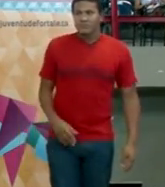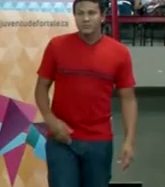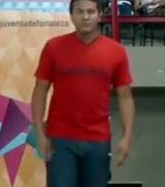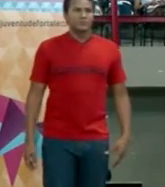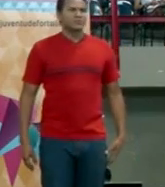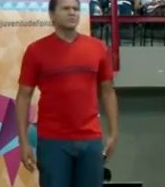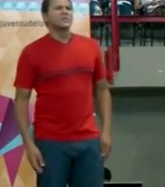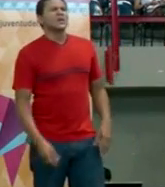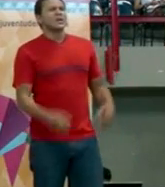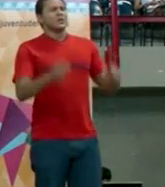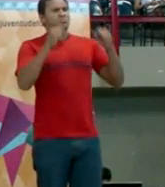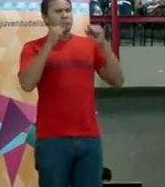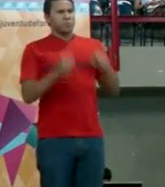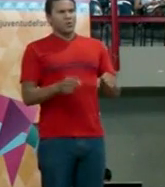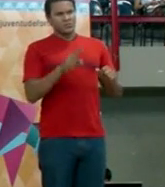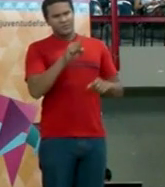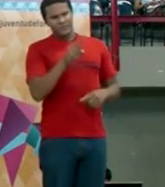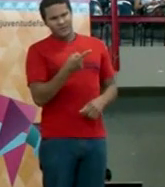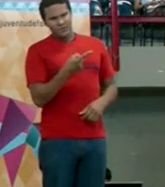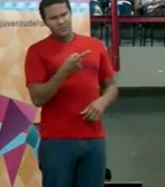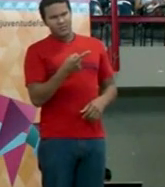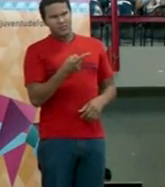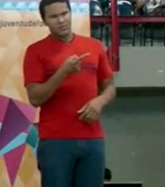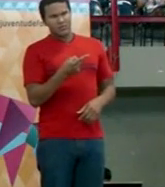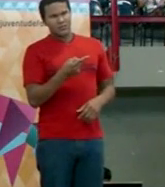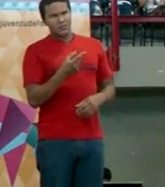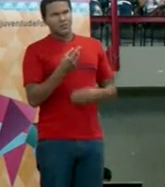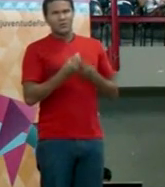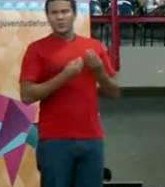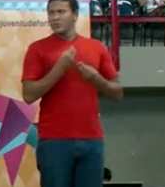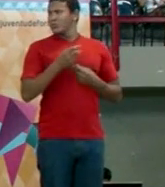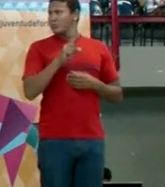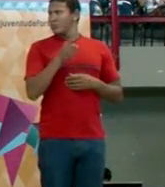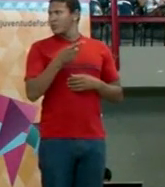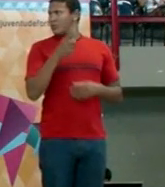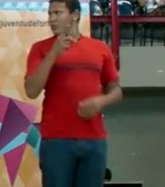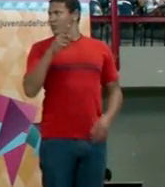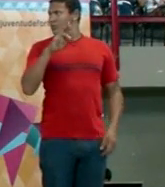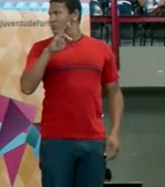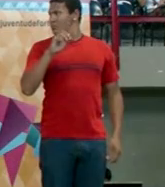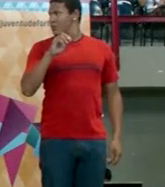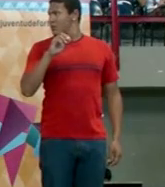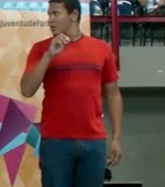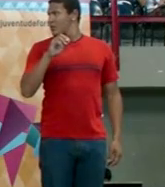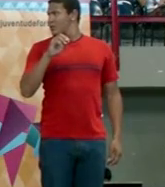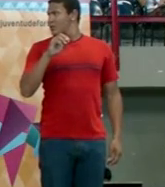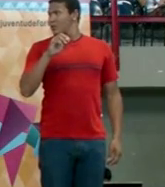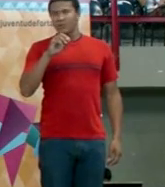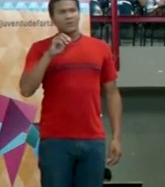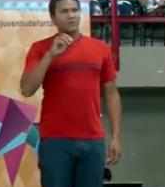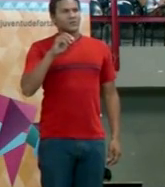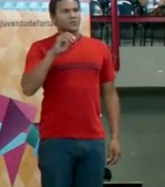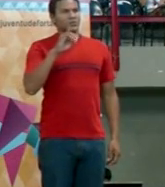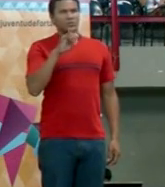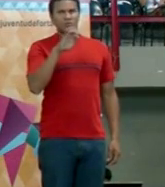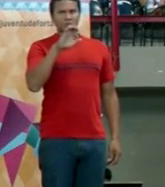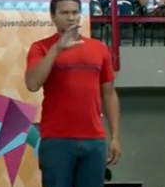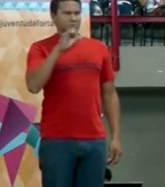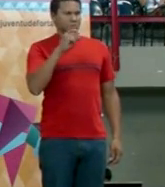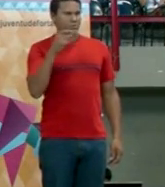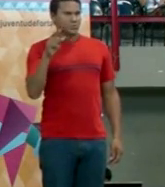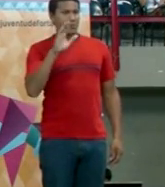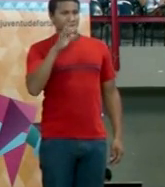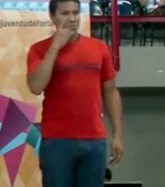Posso trocar a vírgula por travessão? Em que situação? Quando for ideias intercaladas. Por exemplo,